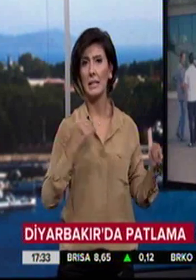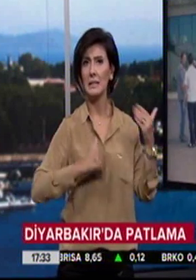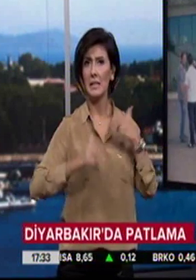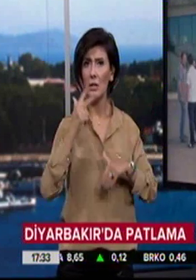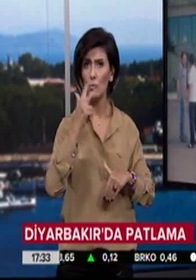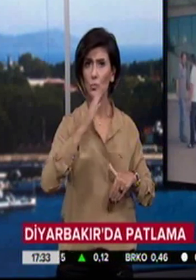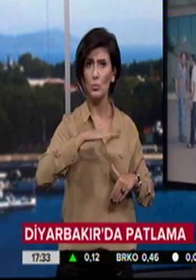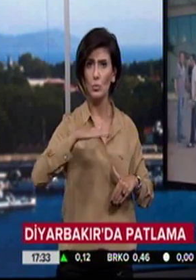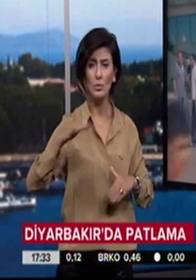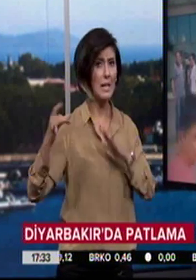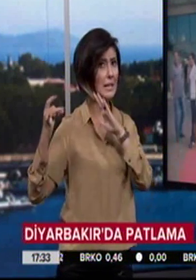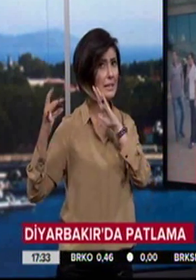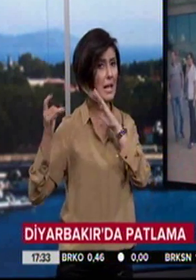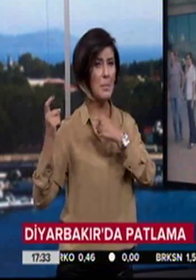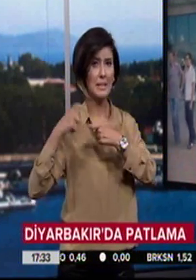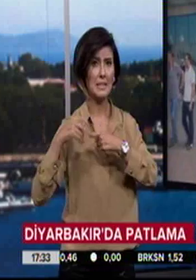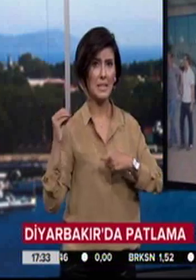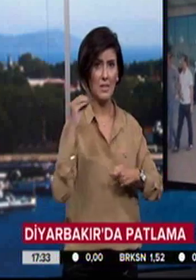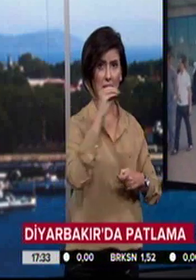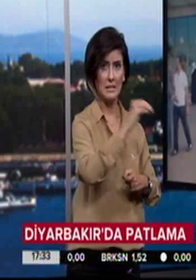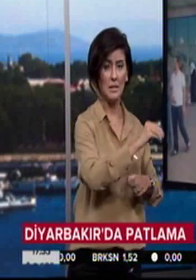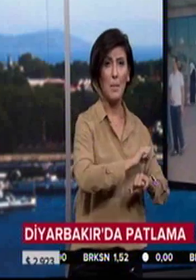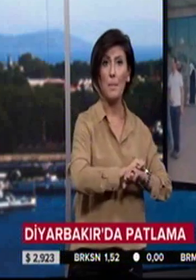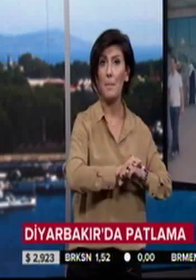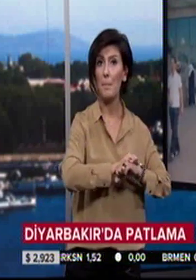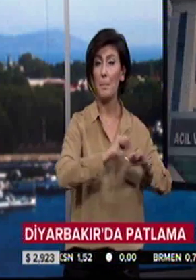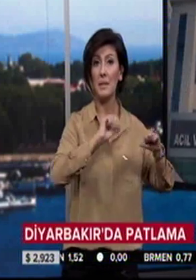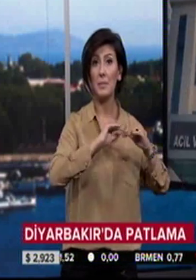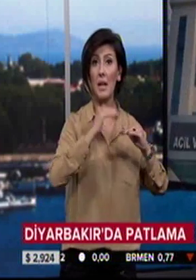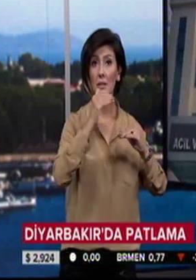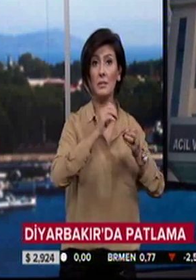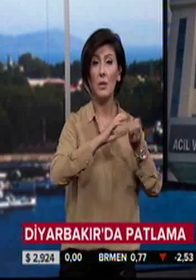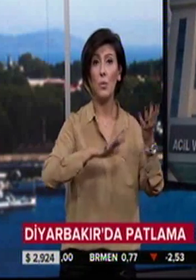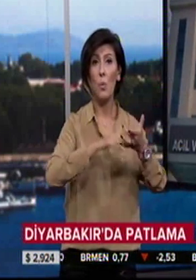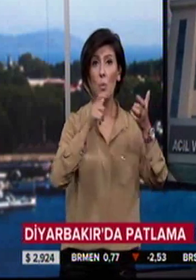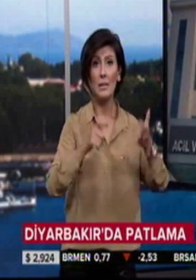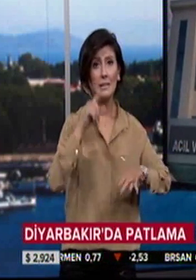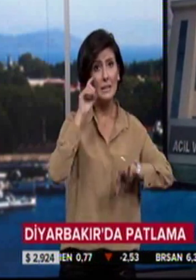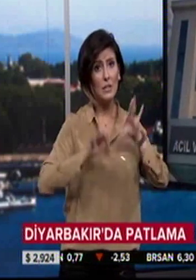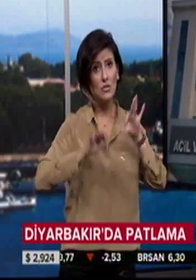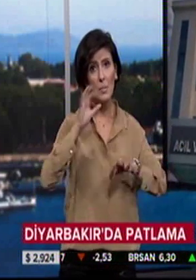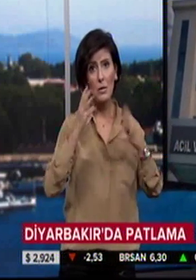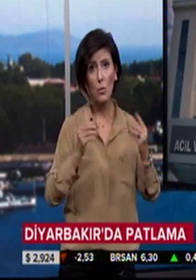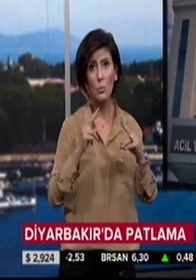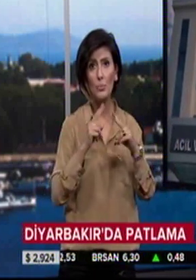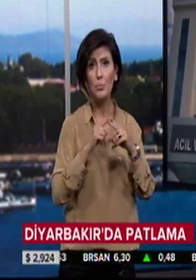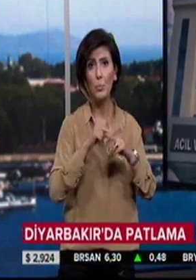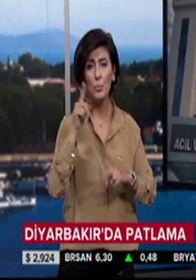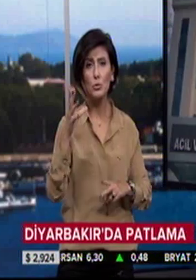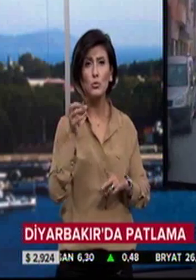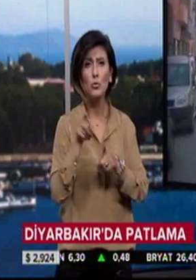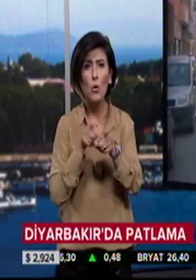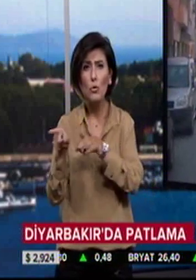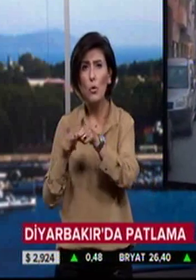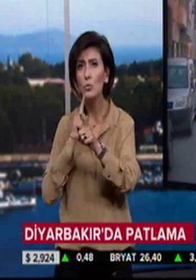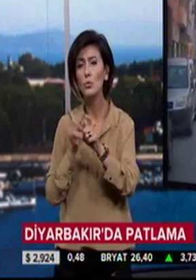kaybetti. Yaralı 3 çocuksa Diyarbakır'a sevk edildi. Patlamanın ardından olay yerinde incelemelerde bulunan